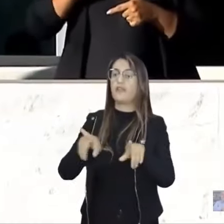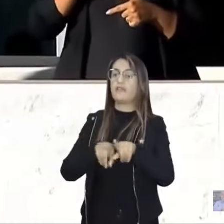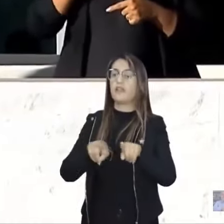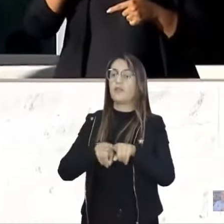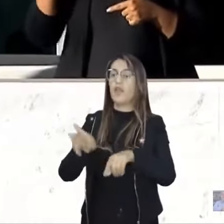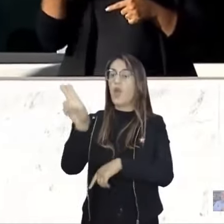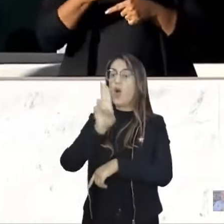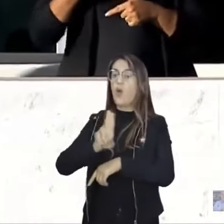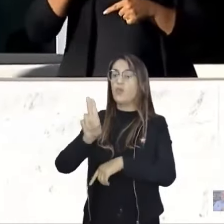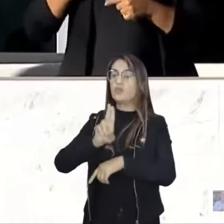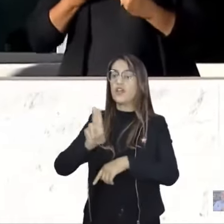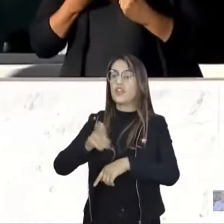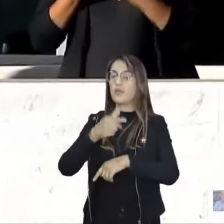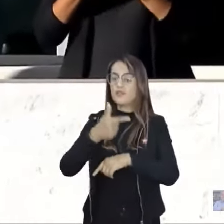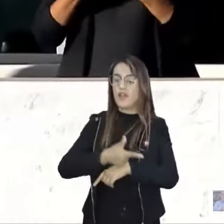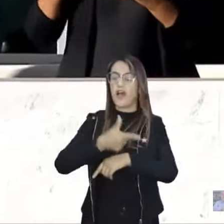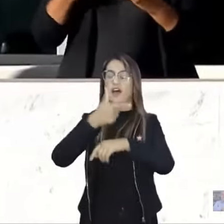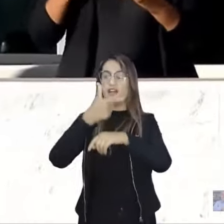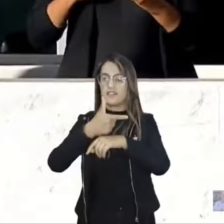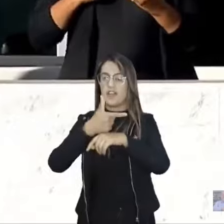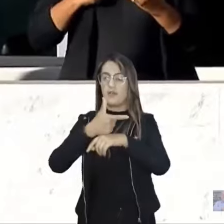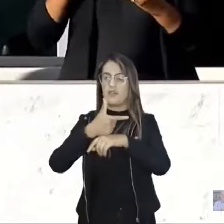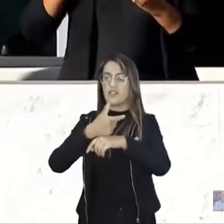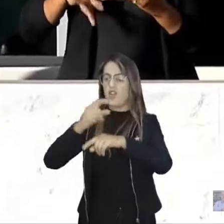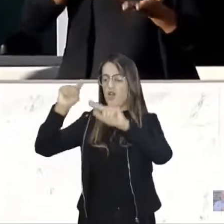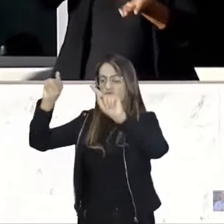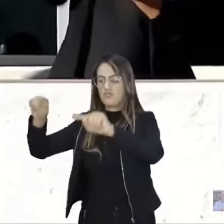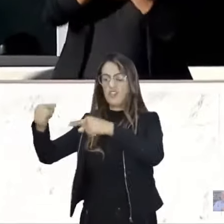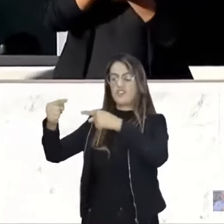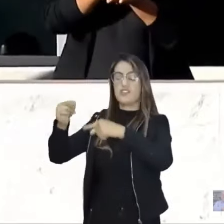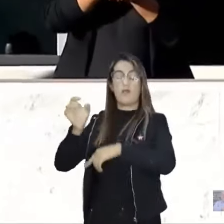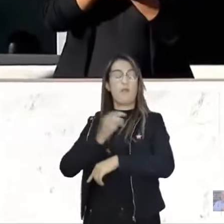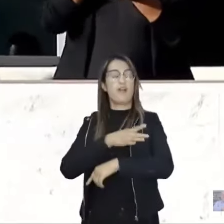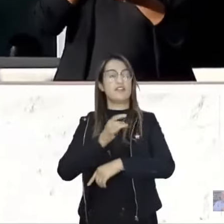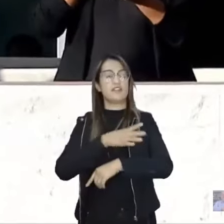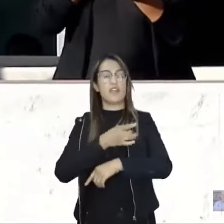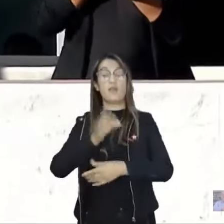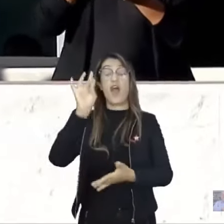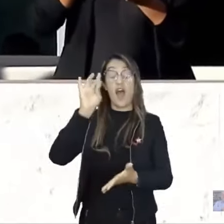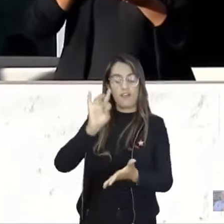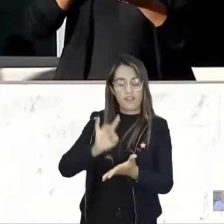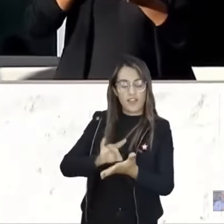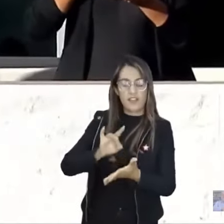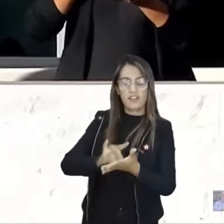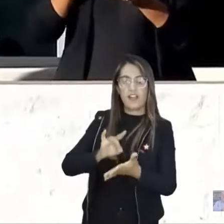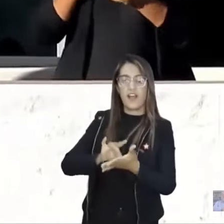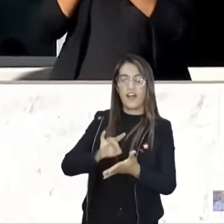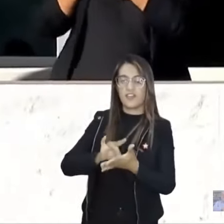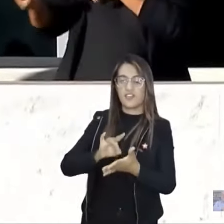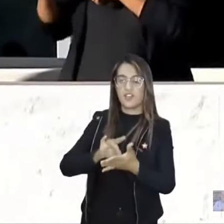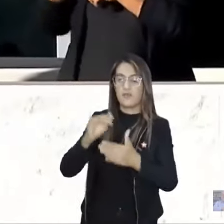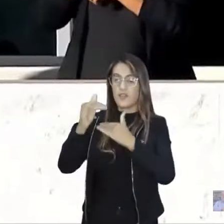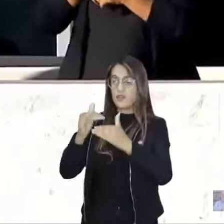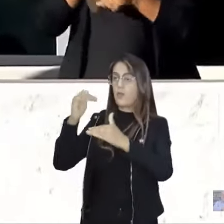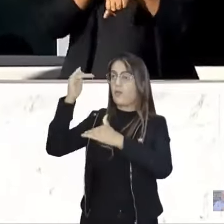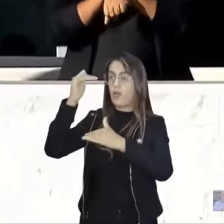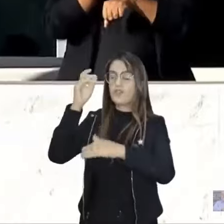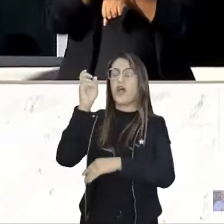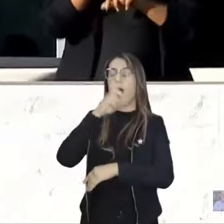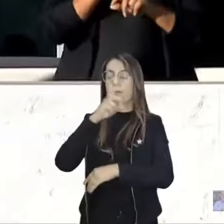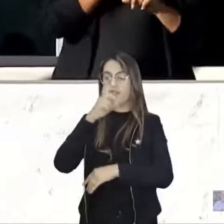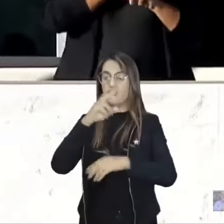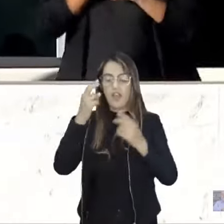que os nossos adversários mais temem. A verdade que se sobrepôs à mentira, a esperança